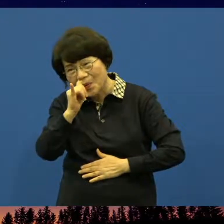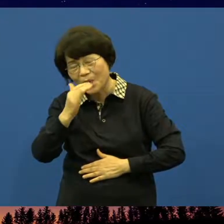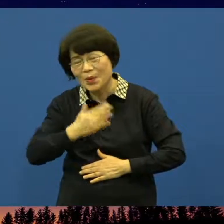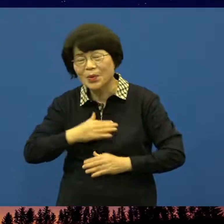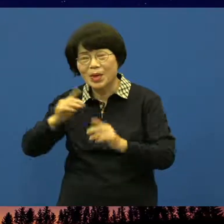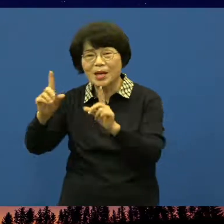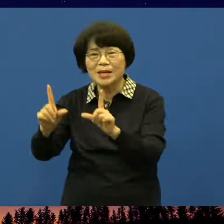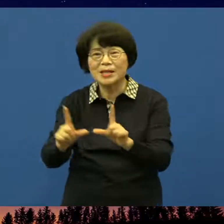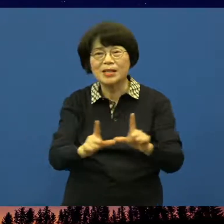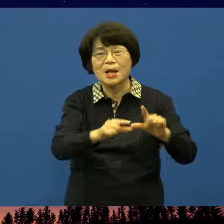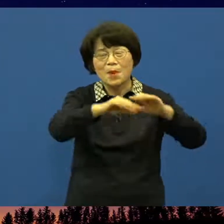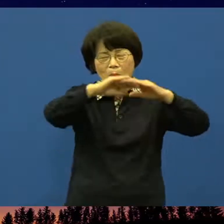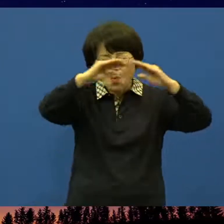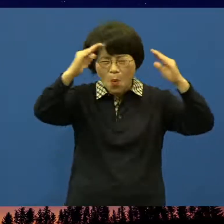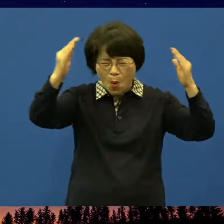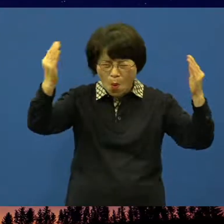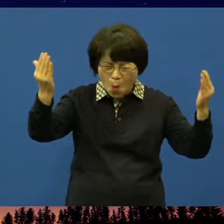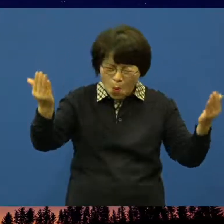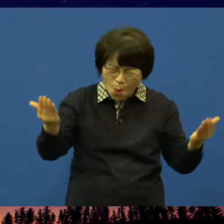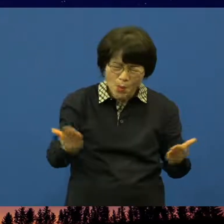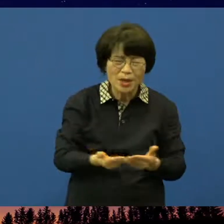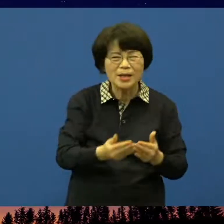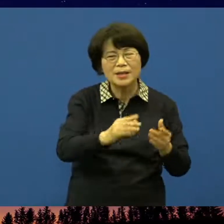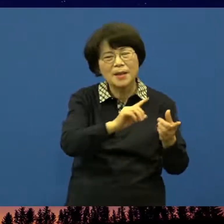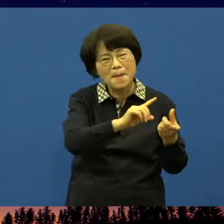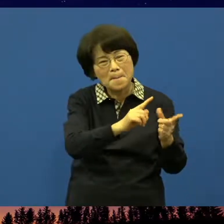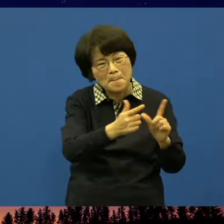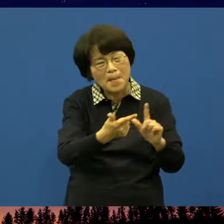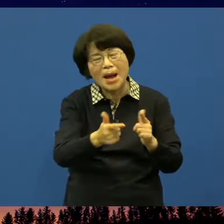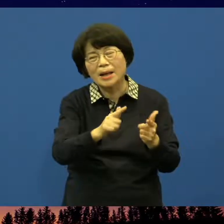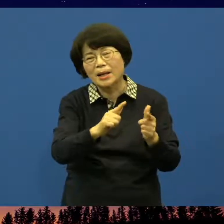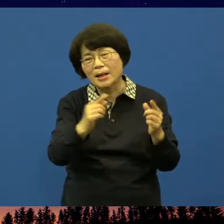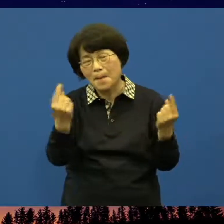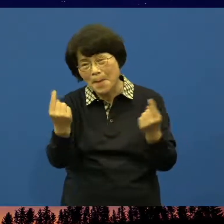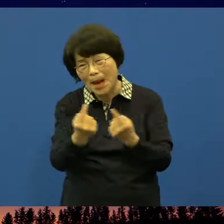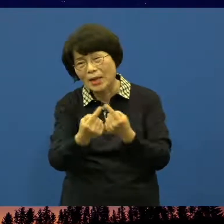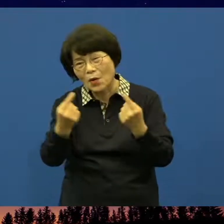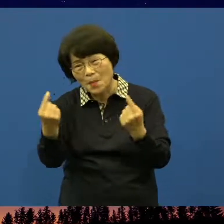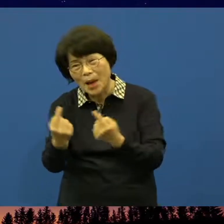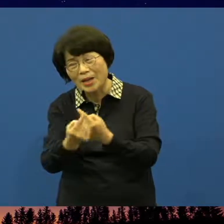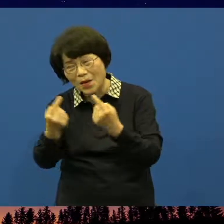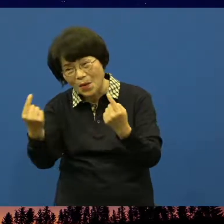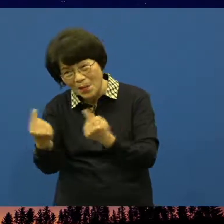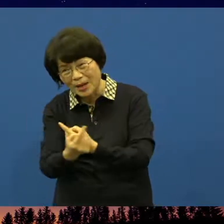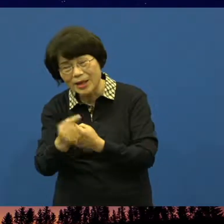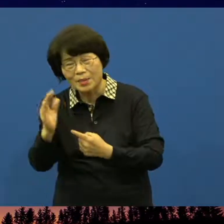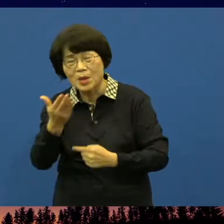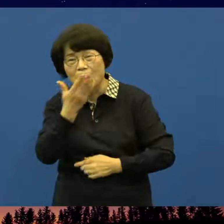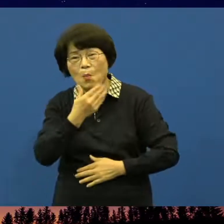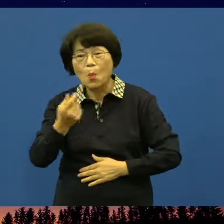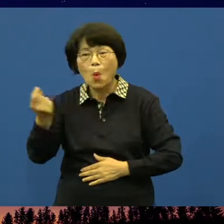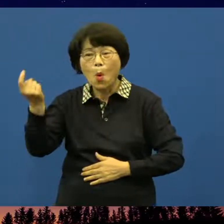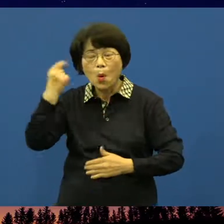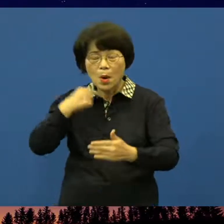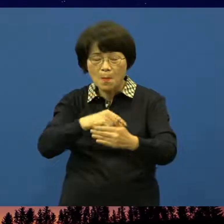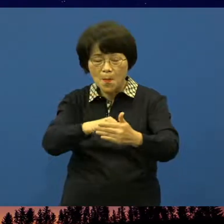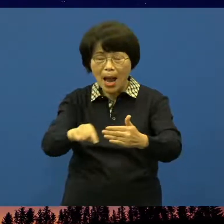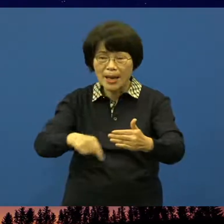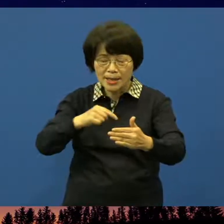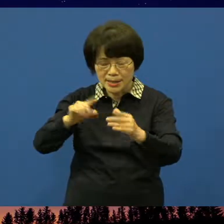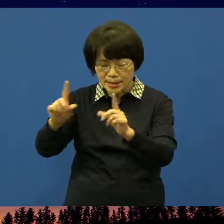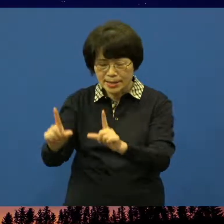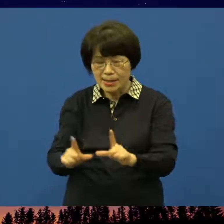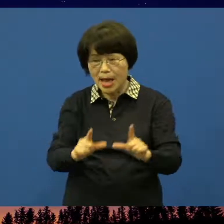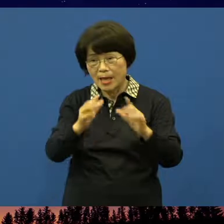삶의 모든 스타일이, 라이프 스타일이 바뀌게 되고 이게 전혀 다른 겁니다. 복음 안에서 살아가는 삶과 복음 바깥에 사는